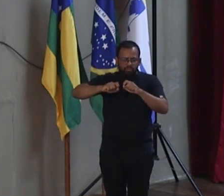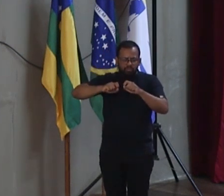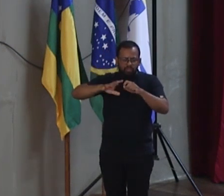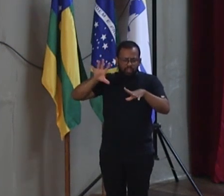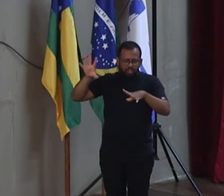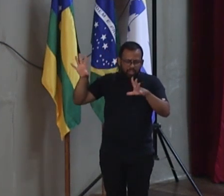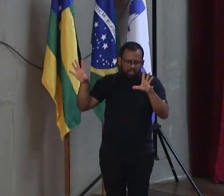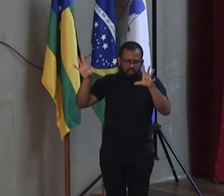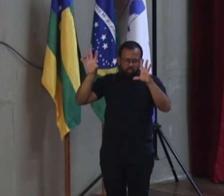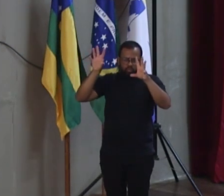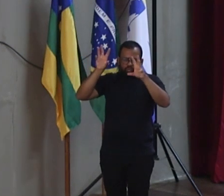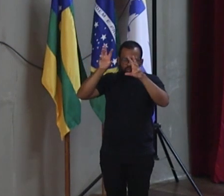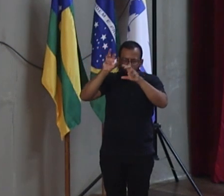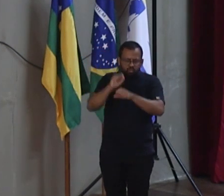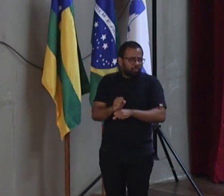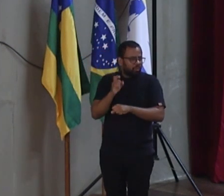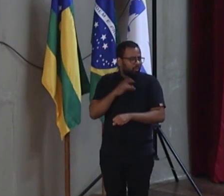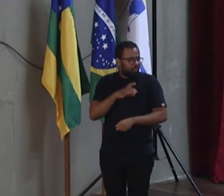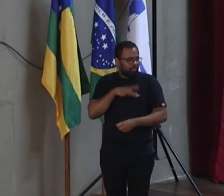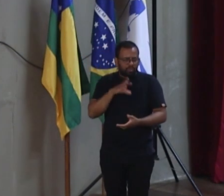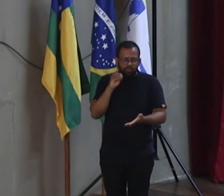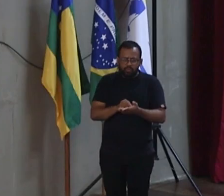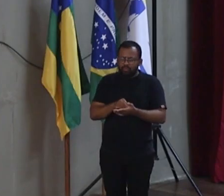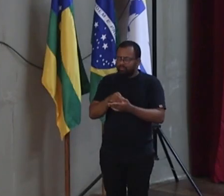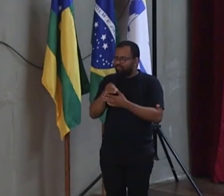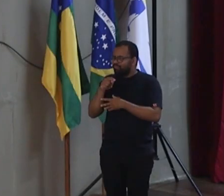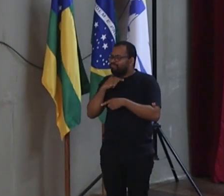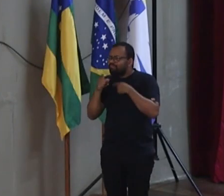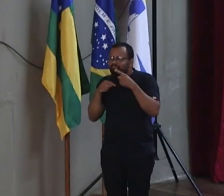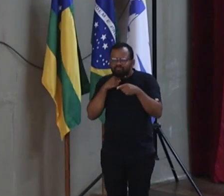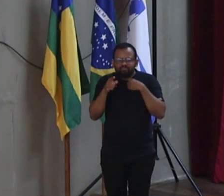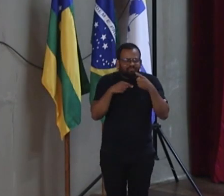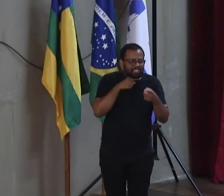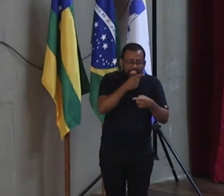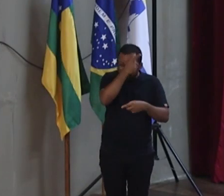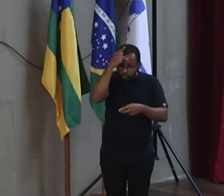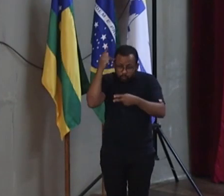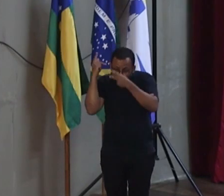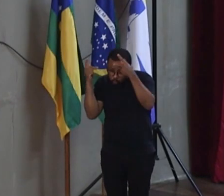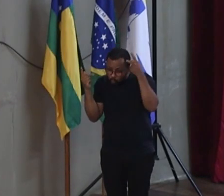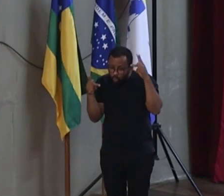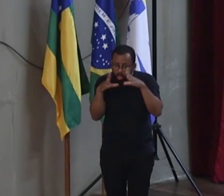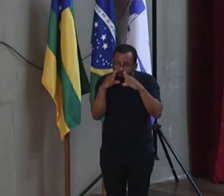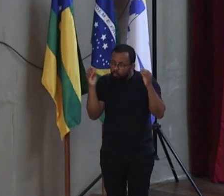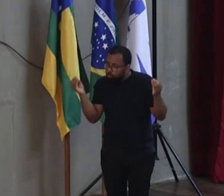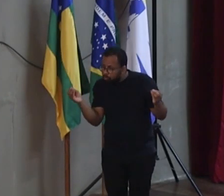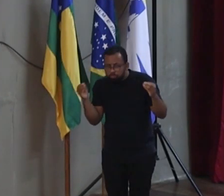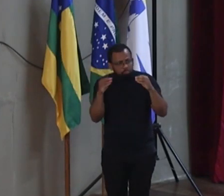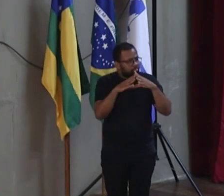essa sombra do medo e da incerteza o tempo todo. Das pessoas que